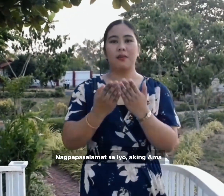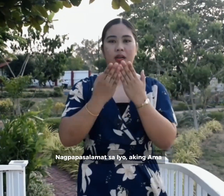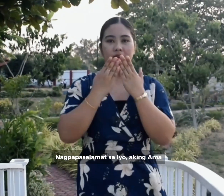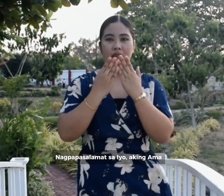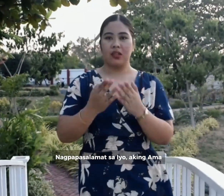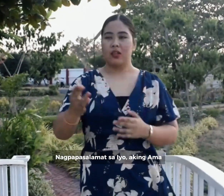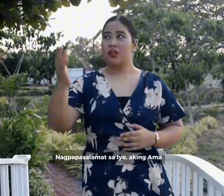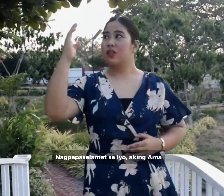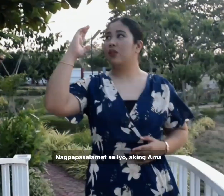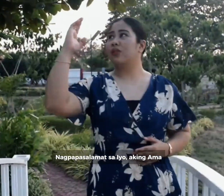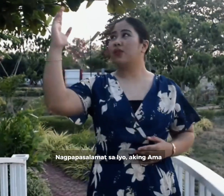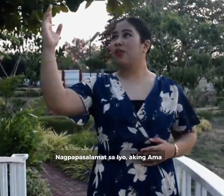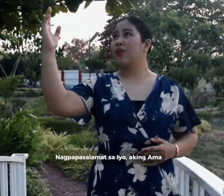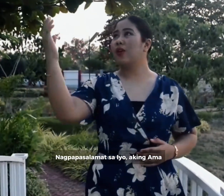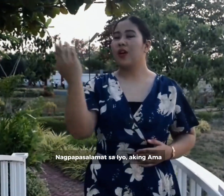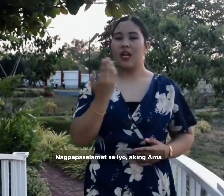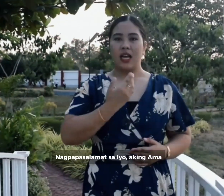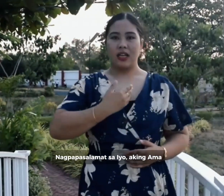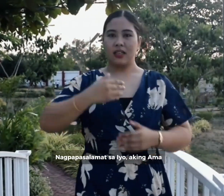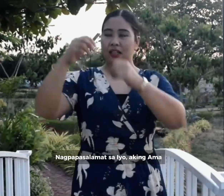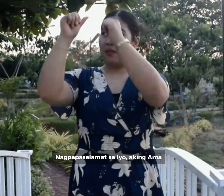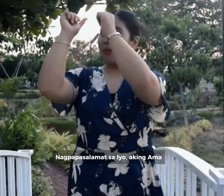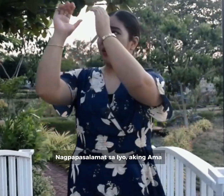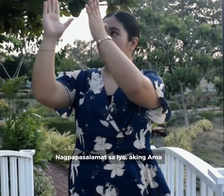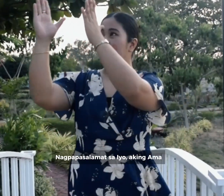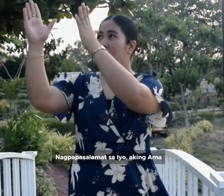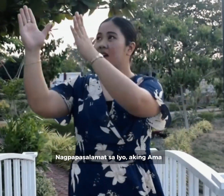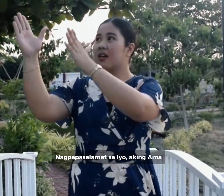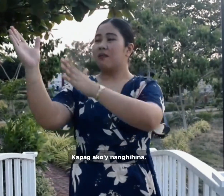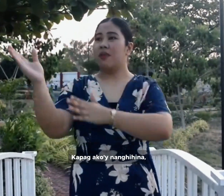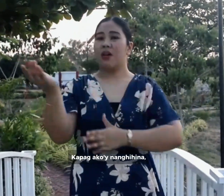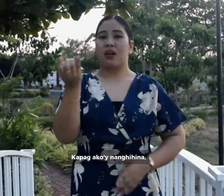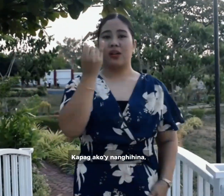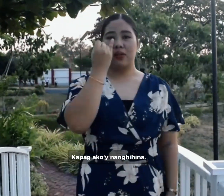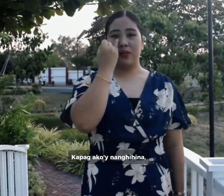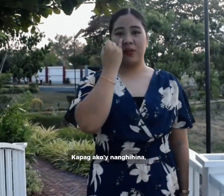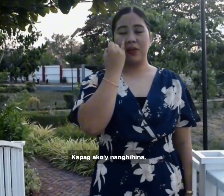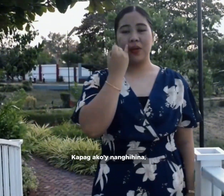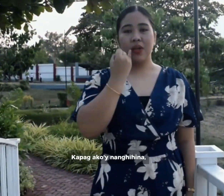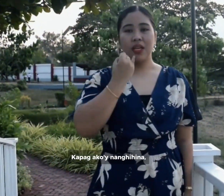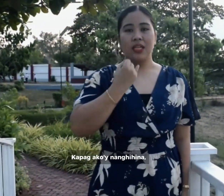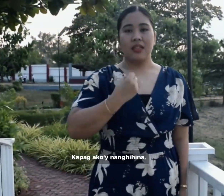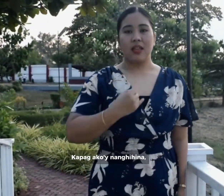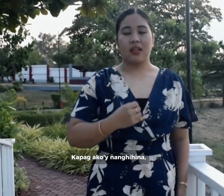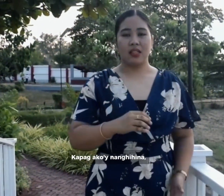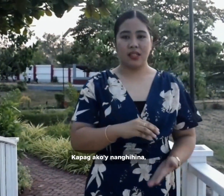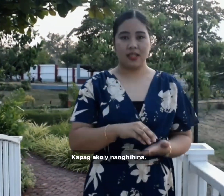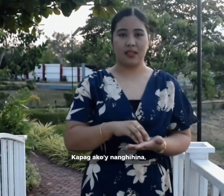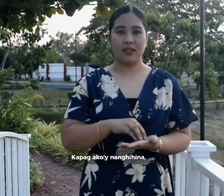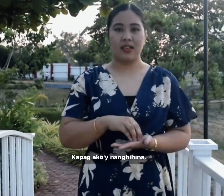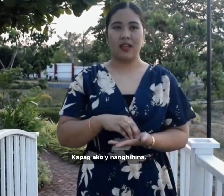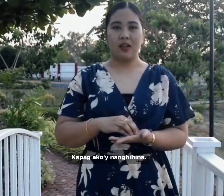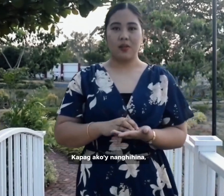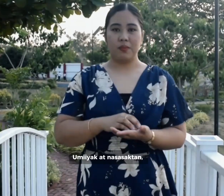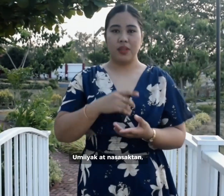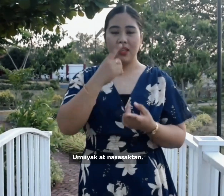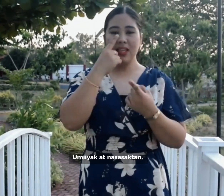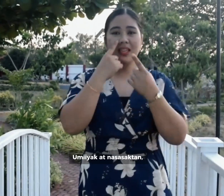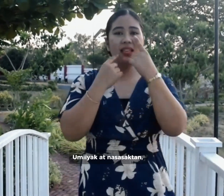nagpapasalamat sa iyo, aking Ama. Kapag ako'y nanghihina, umiiyak